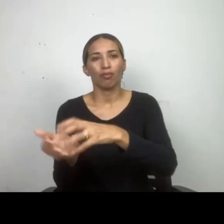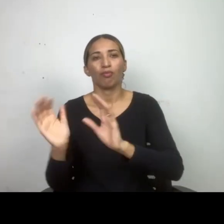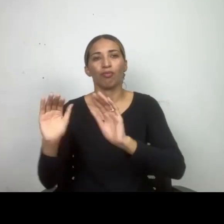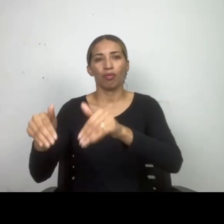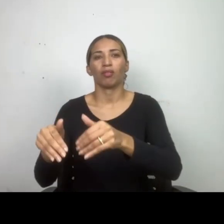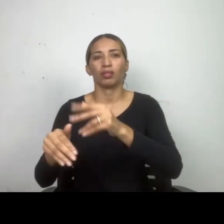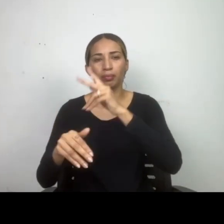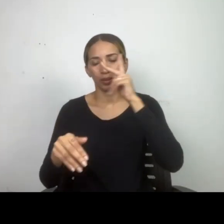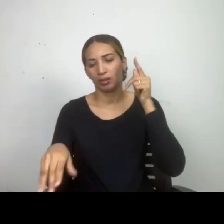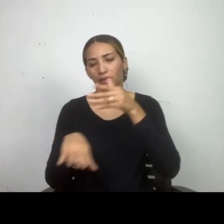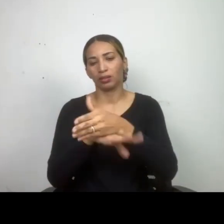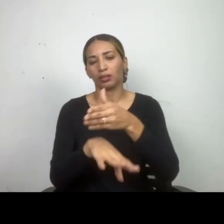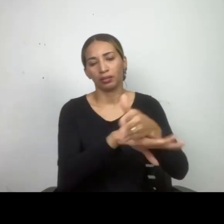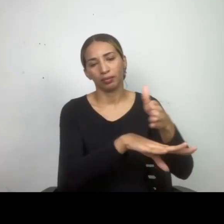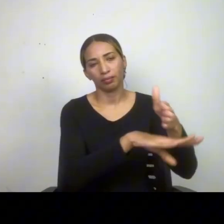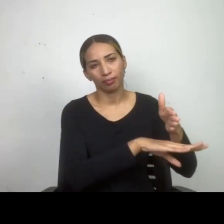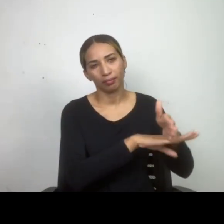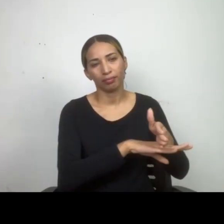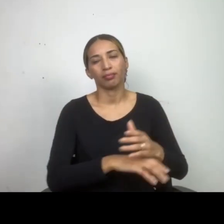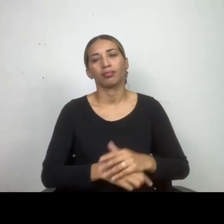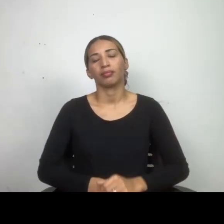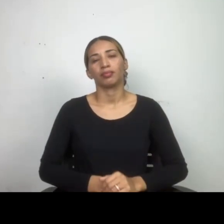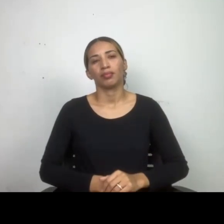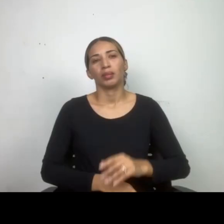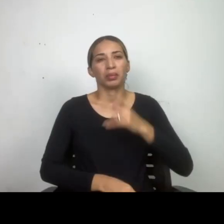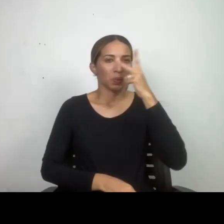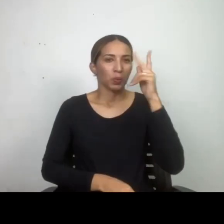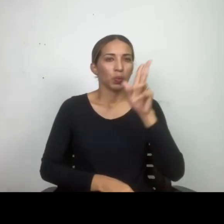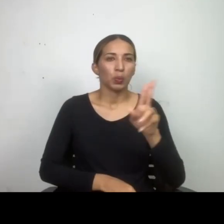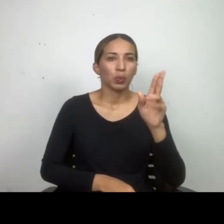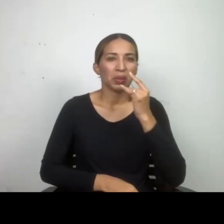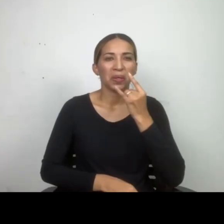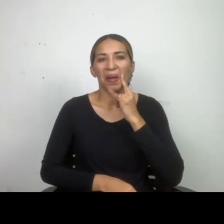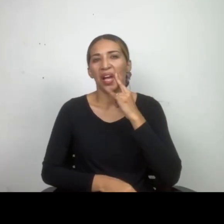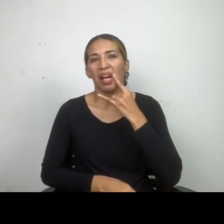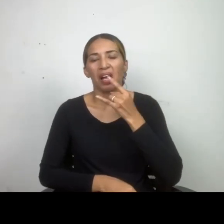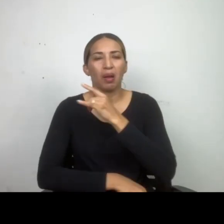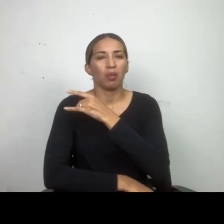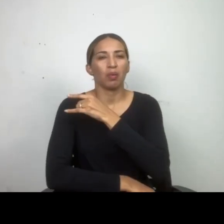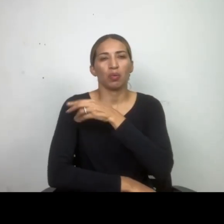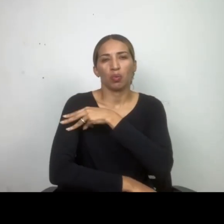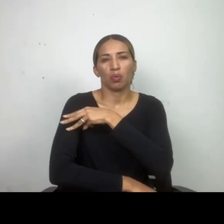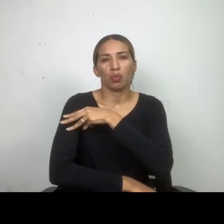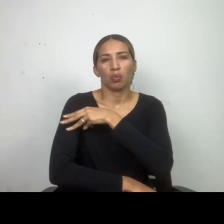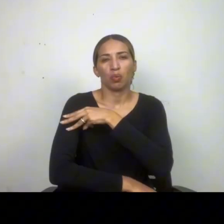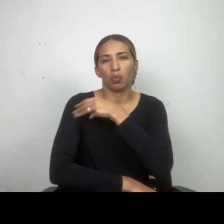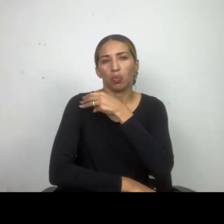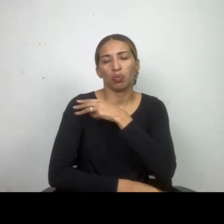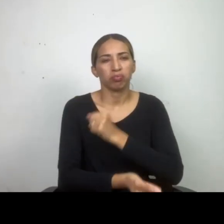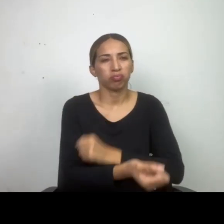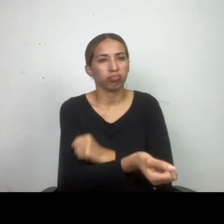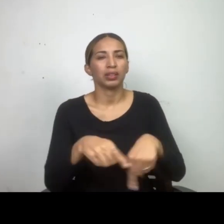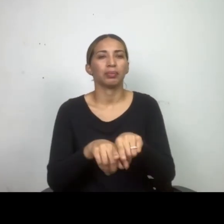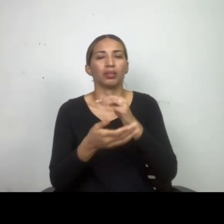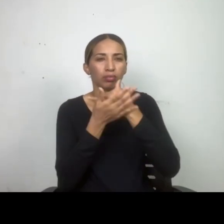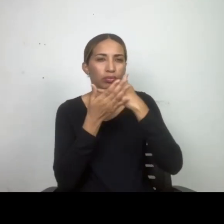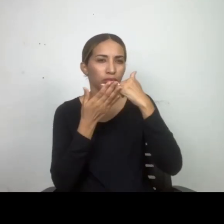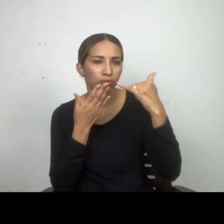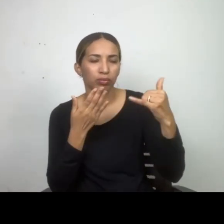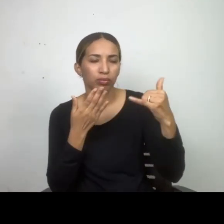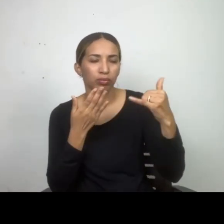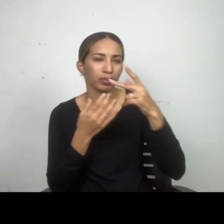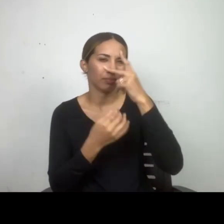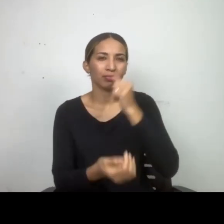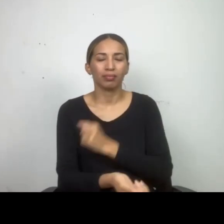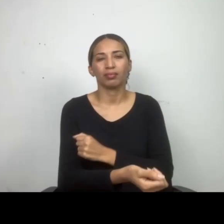de álcool, crack e outras drogas. Em volume de dinheiro, né, no começo do governo Bolsonaro, de recursos passados às